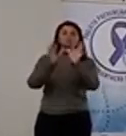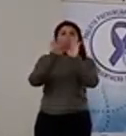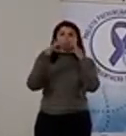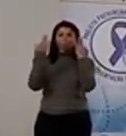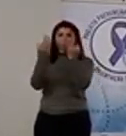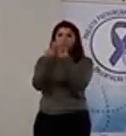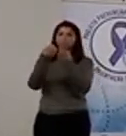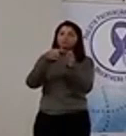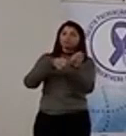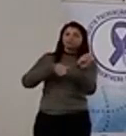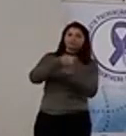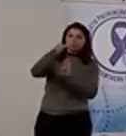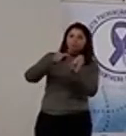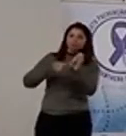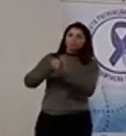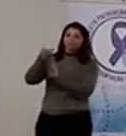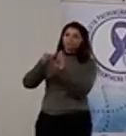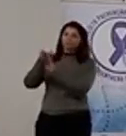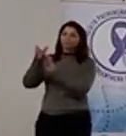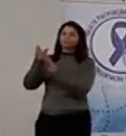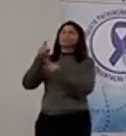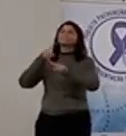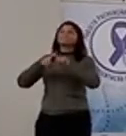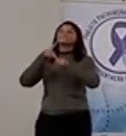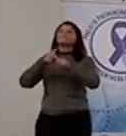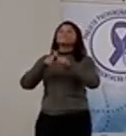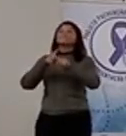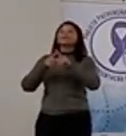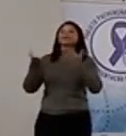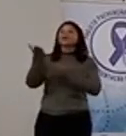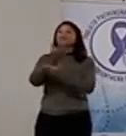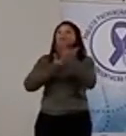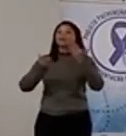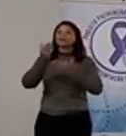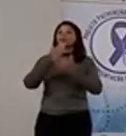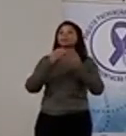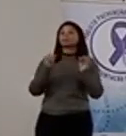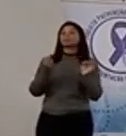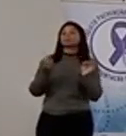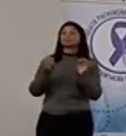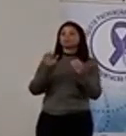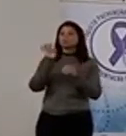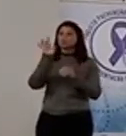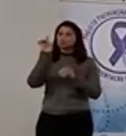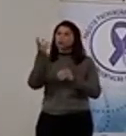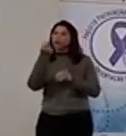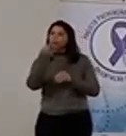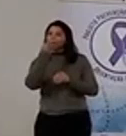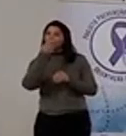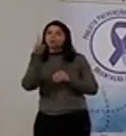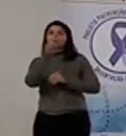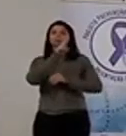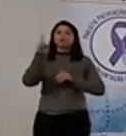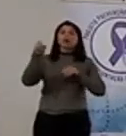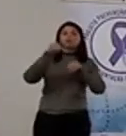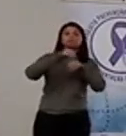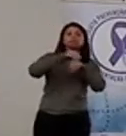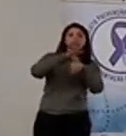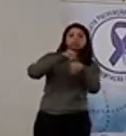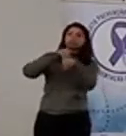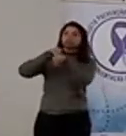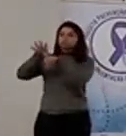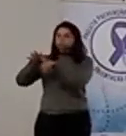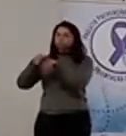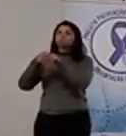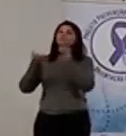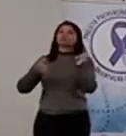bom lembrar que o tratamento, às vezes, não é só o remédio, é a orientação também. Então, se você faz um diagnóstico de uma doença em